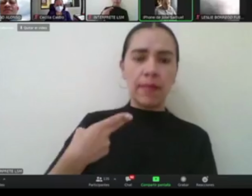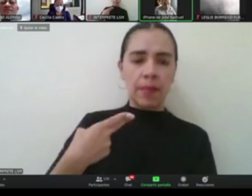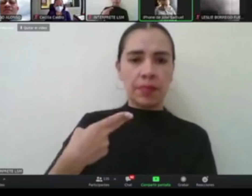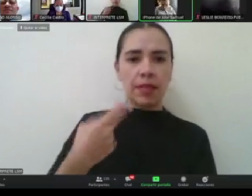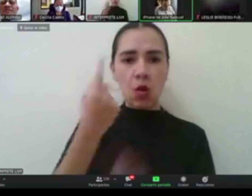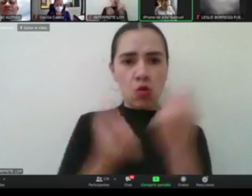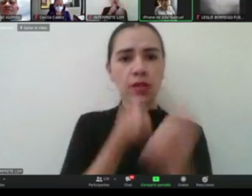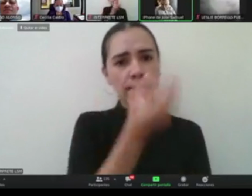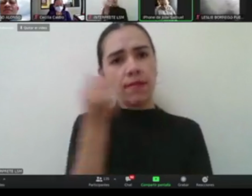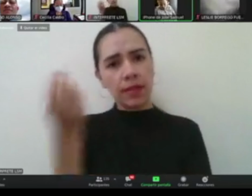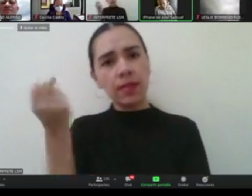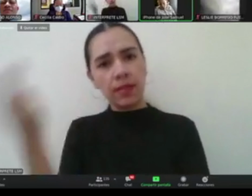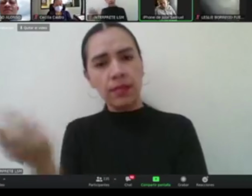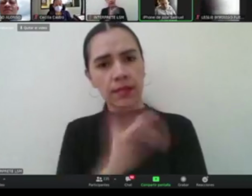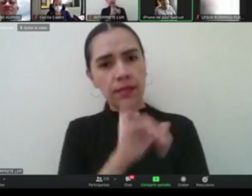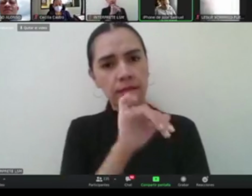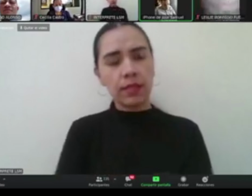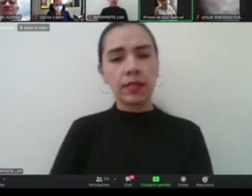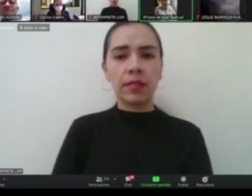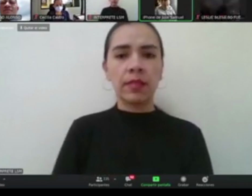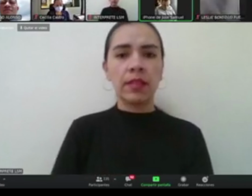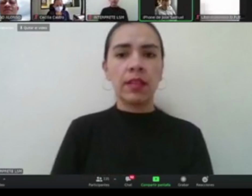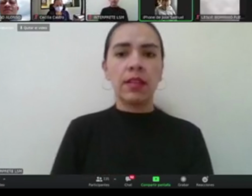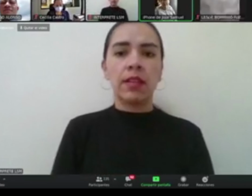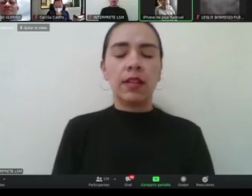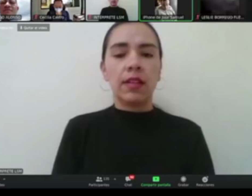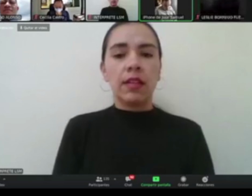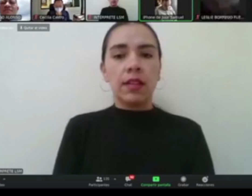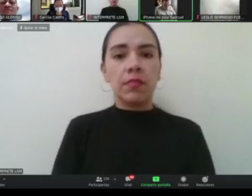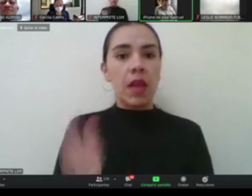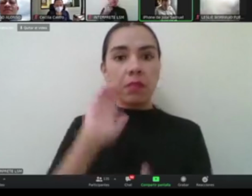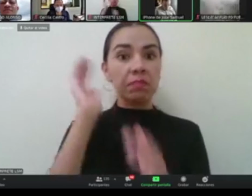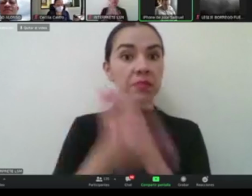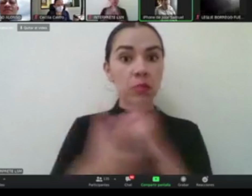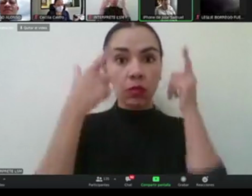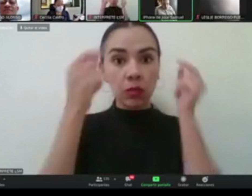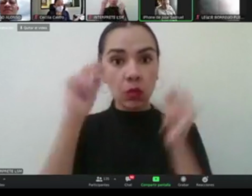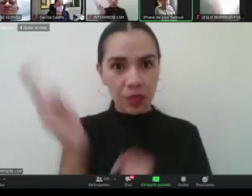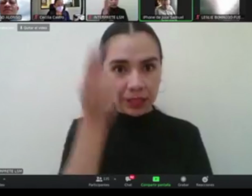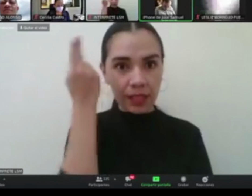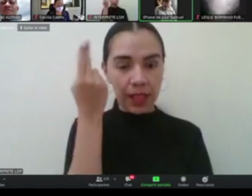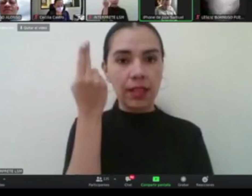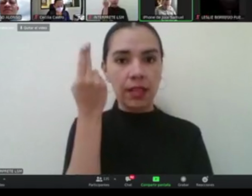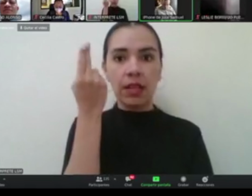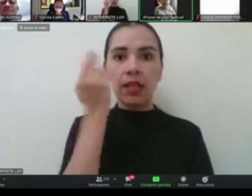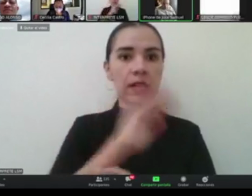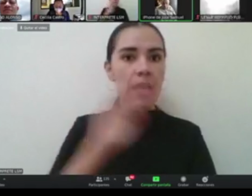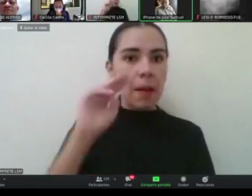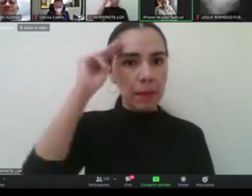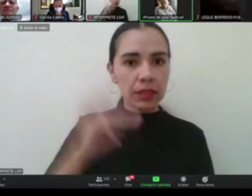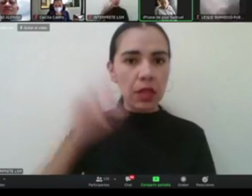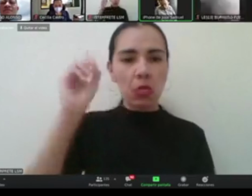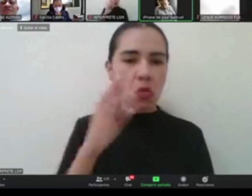ya somos privilegiados. Los que llegamos a terminar una carrera, un grado, una